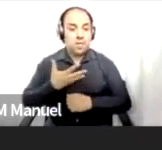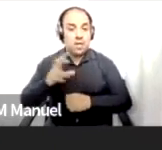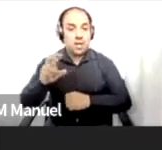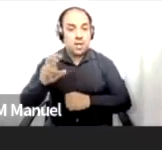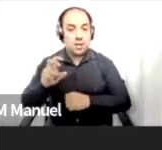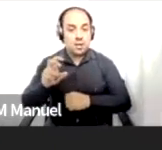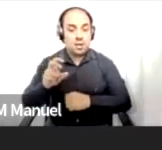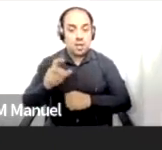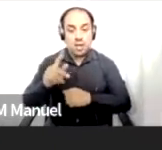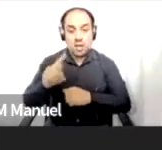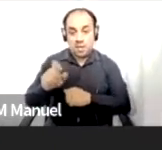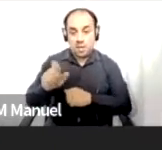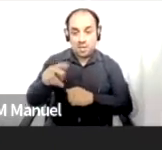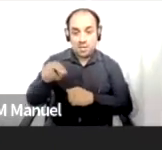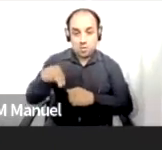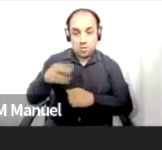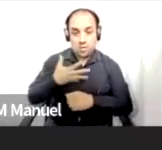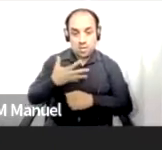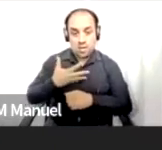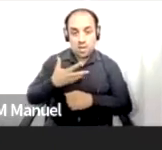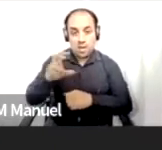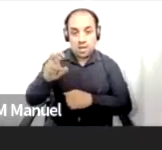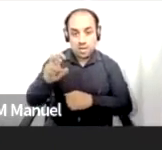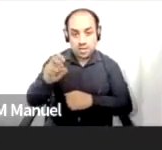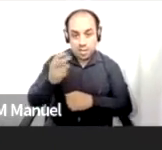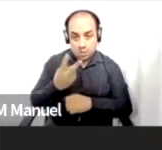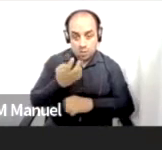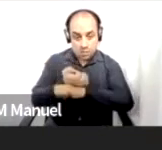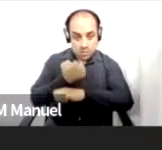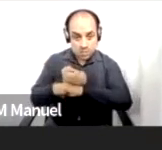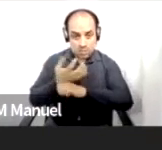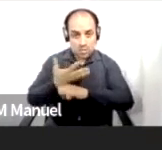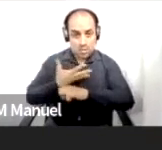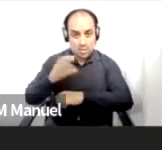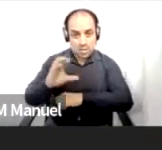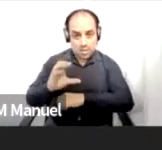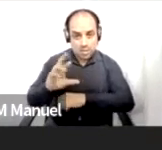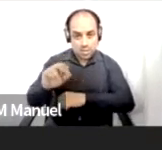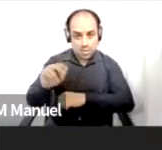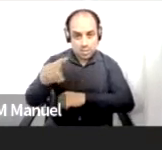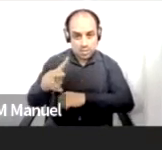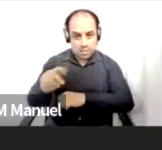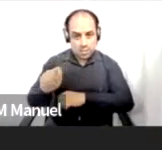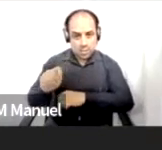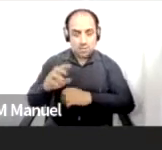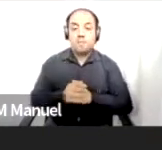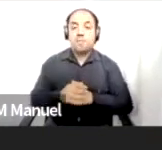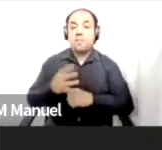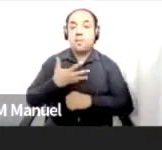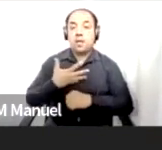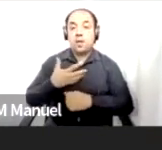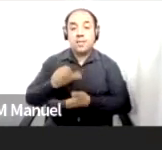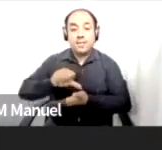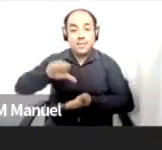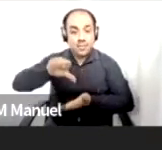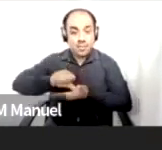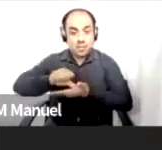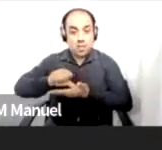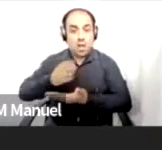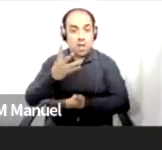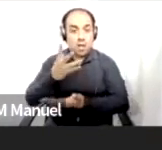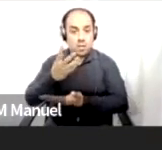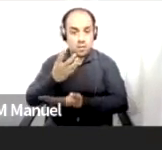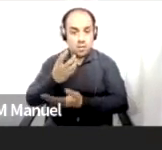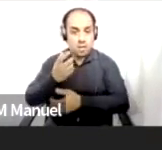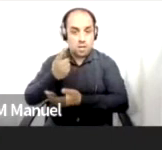entidades del país, tiene los CRIT, que son los centros de rehabilitación Teletón, ¿no? Y bueno, también tiene